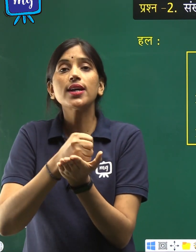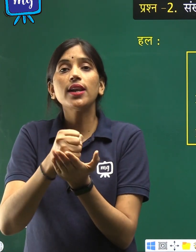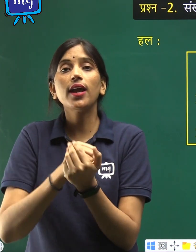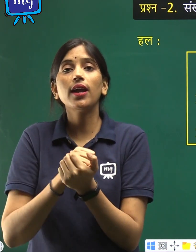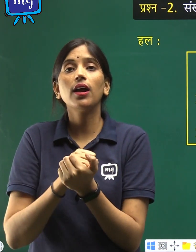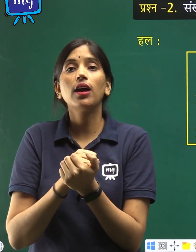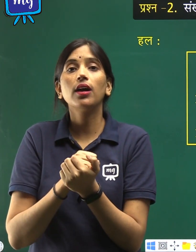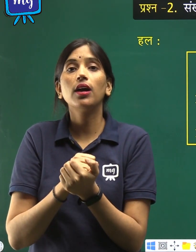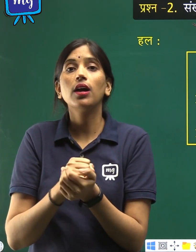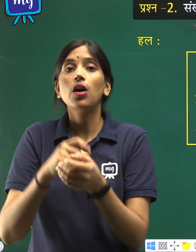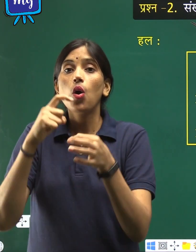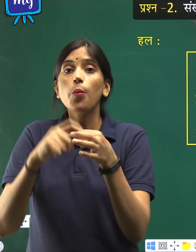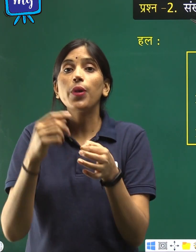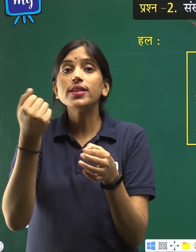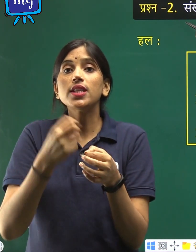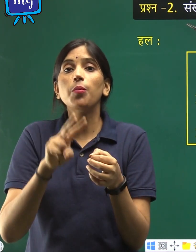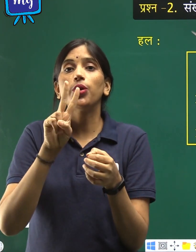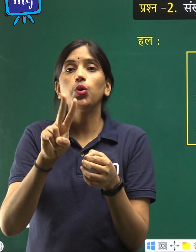है। प्रश्न नंबर 2,